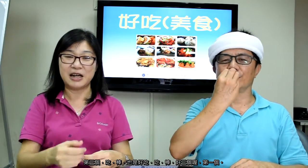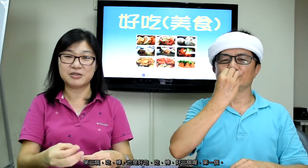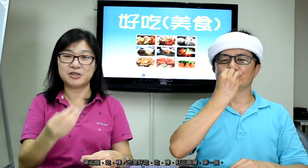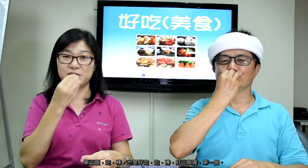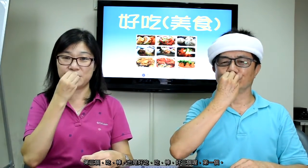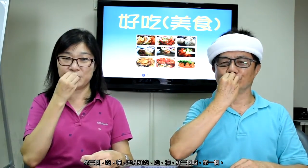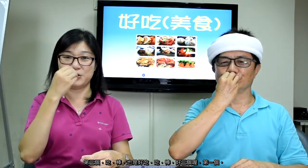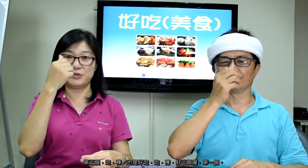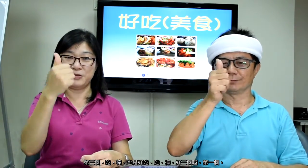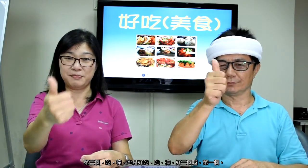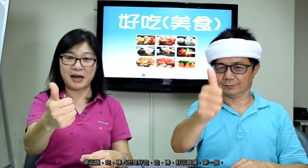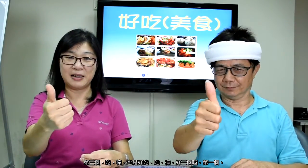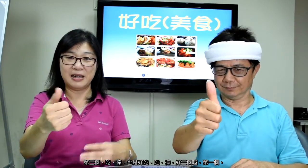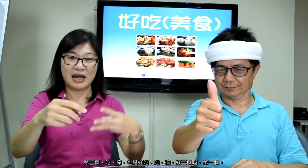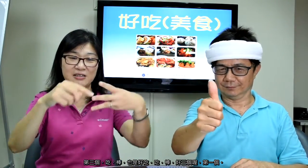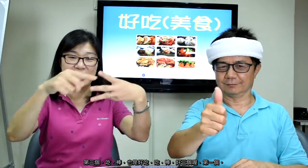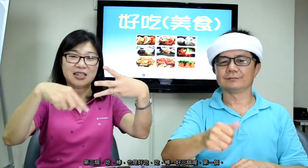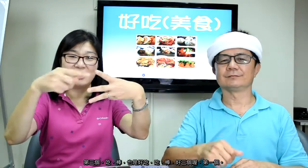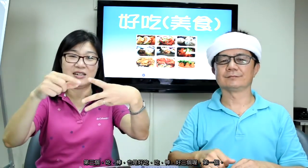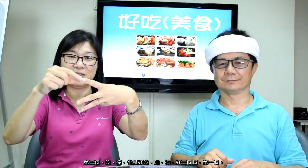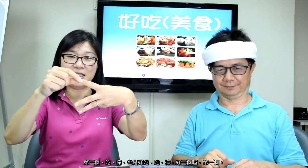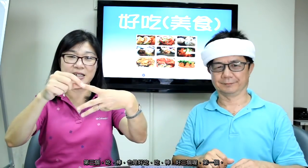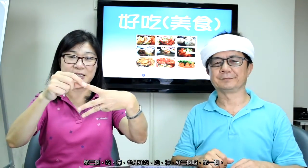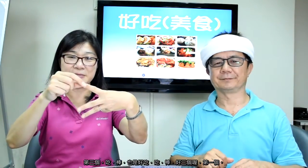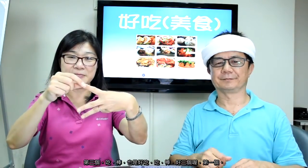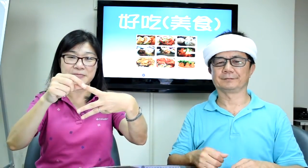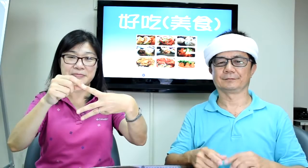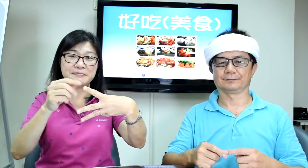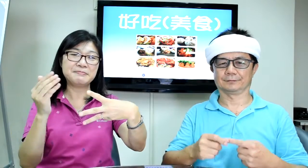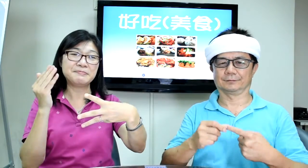好吃，是棒。好，三个哦。第一个，